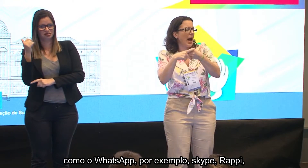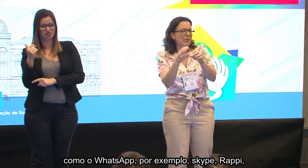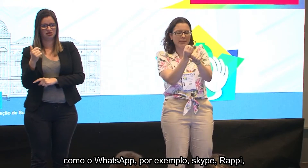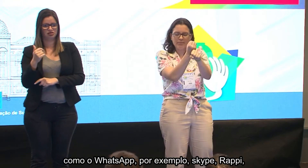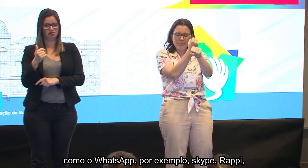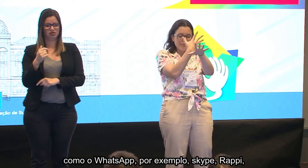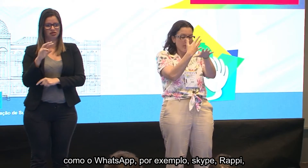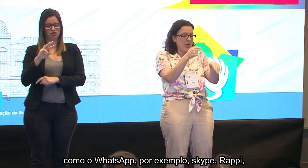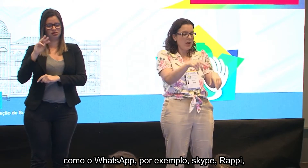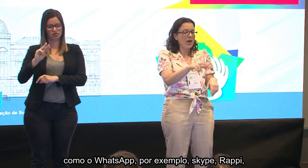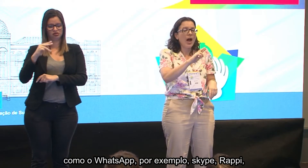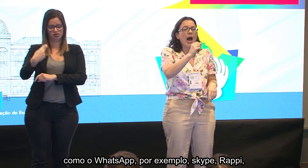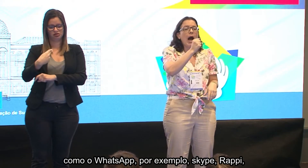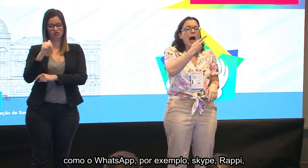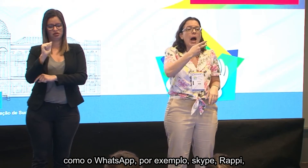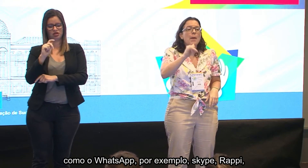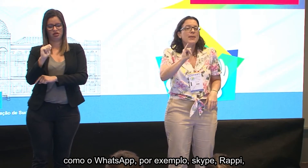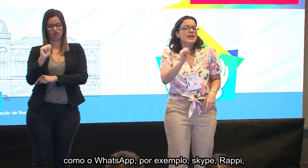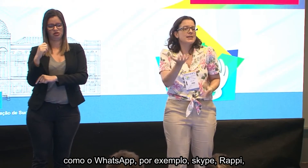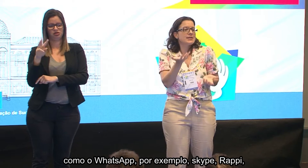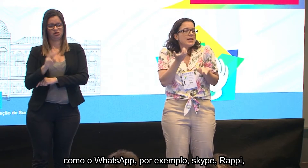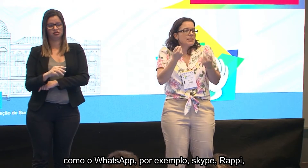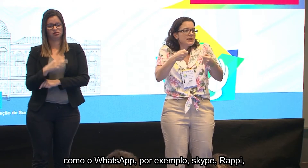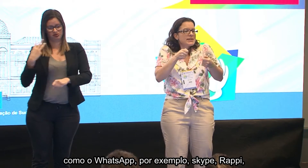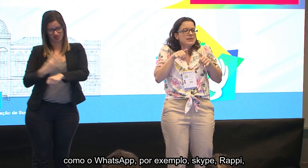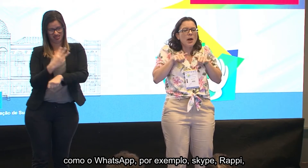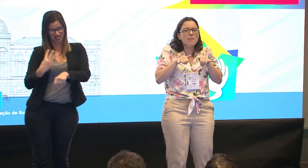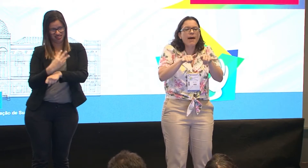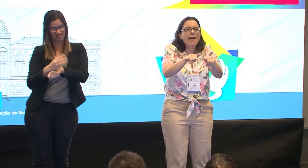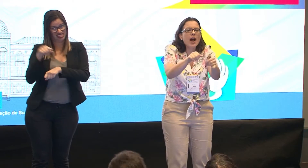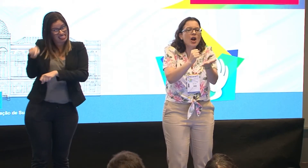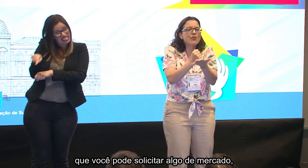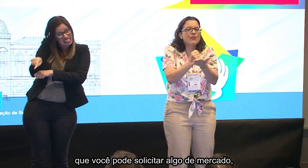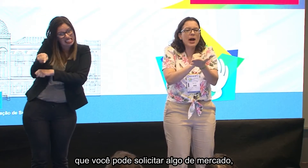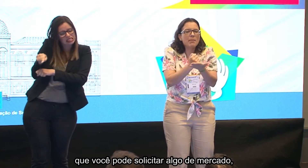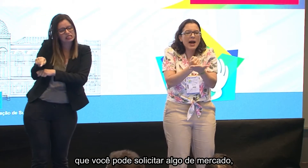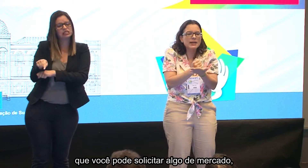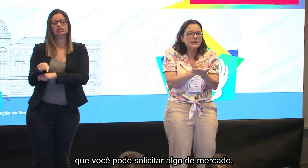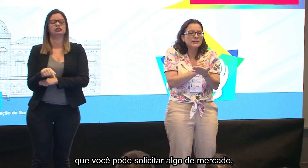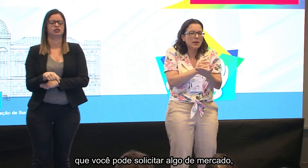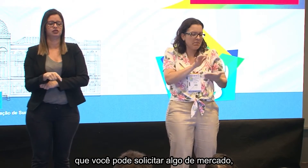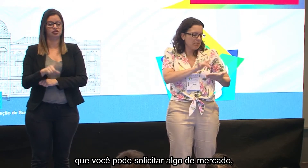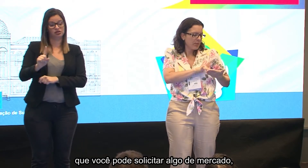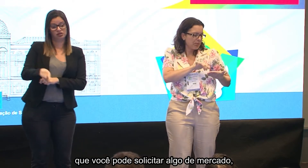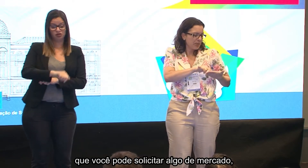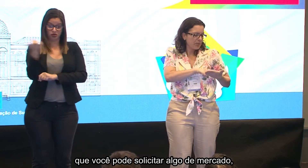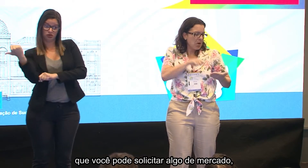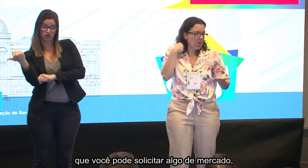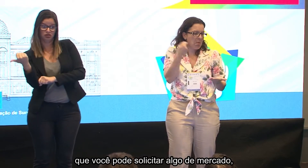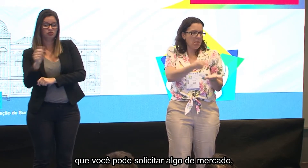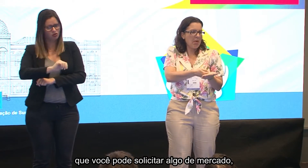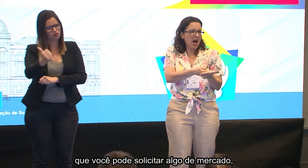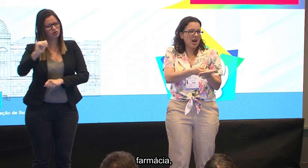por exemplo, o Skype, o Rap, que você pode solicitar algo de